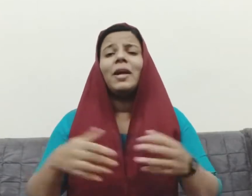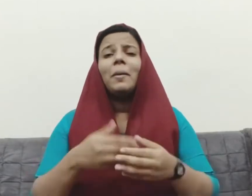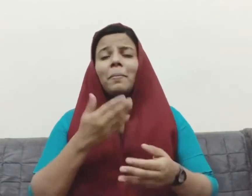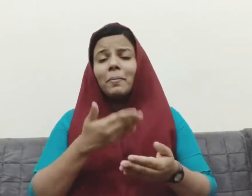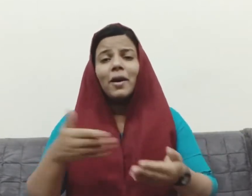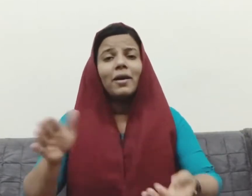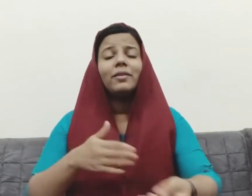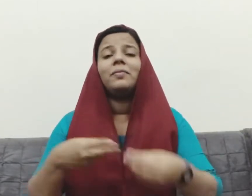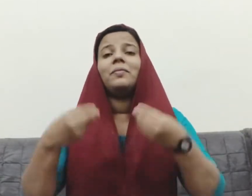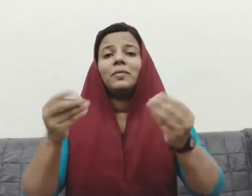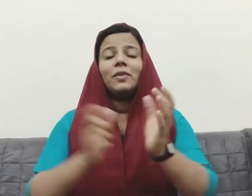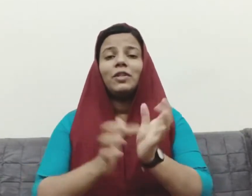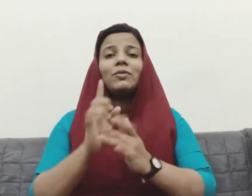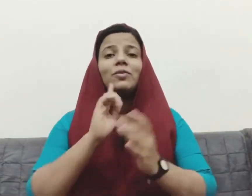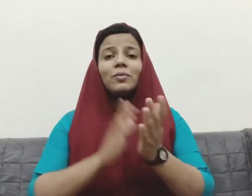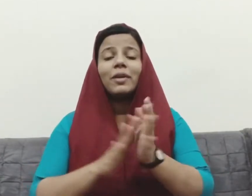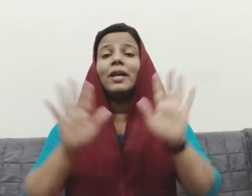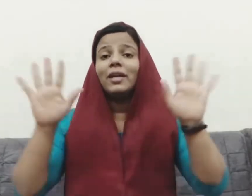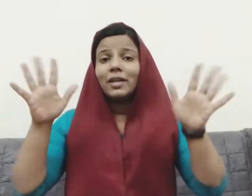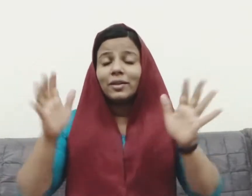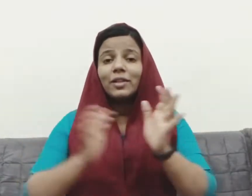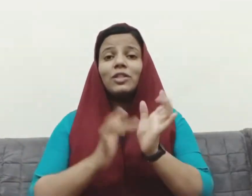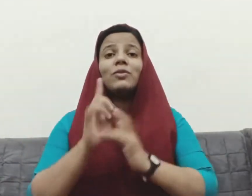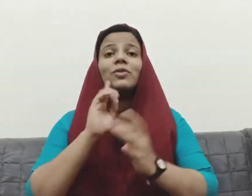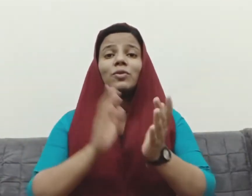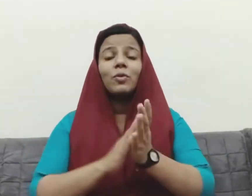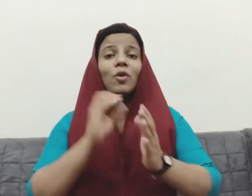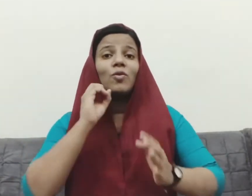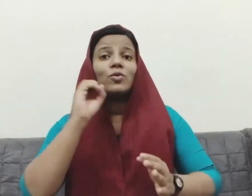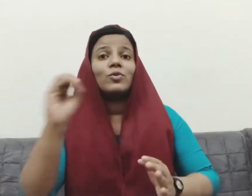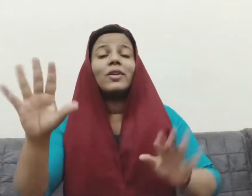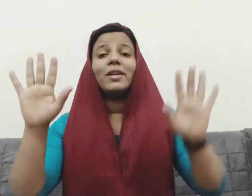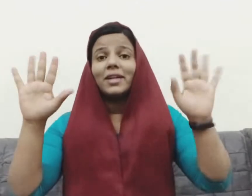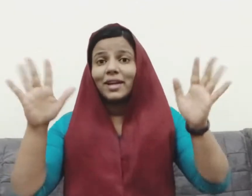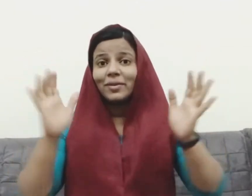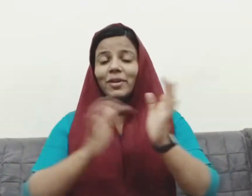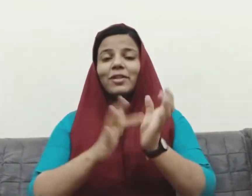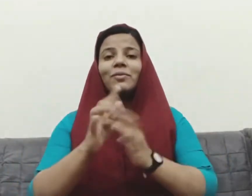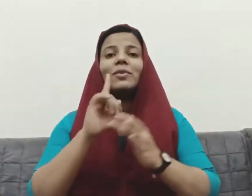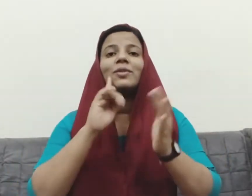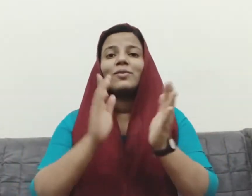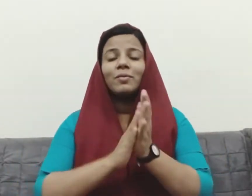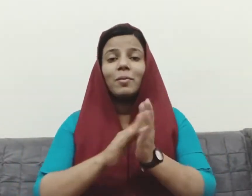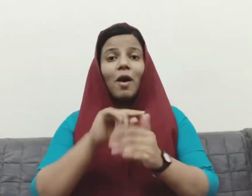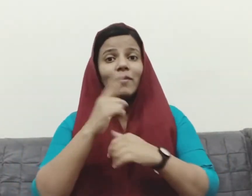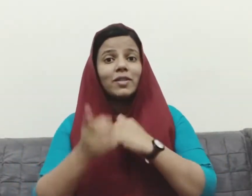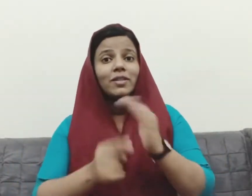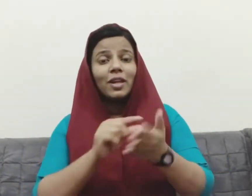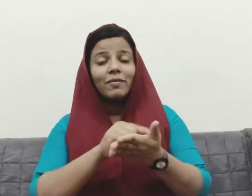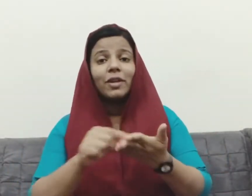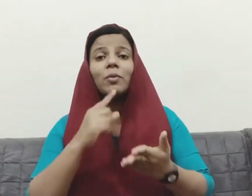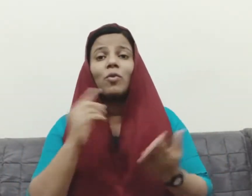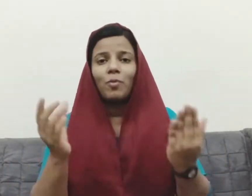സ്തുതിപ്പീൻ, ഉച്ചനാദമുള്ള കൈത്താളങ്ങളോടെ കർത്താവിനെ സ്തുതിപ്പീൻ, അത്യുച്ചനാദമുള്ള കൈത്താളങ്ങളോടെ കർത്താവിനെ സ്തുതിപ്പീൻ. അവസാന വാക്യം ഒരുമിച്ച്